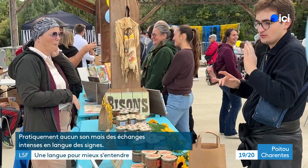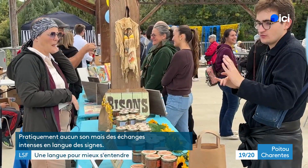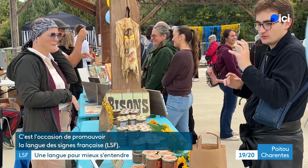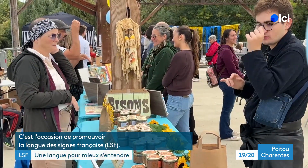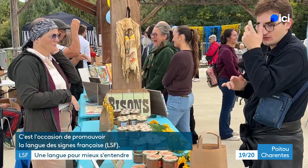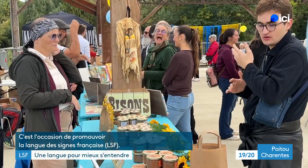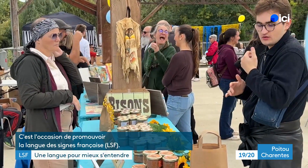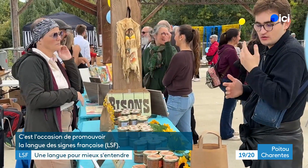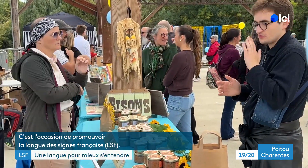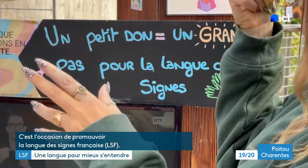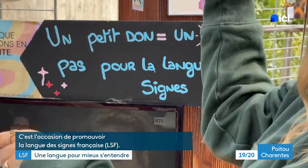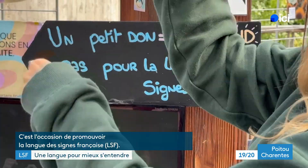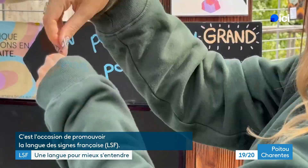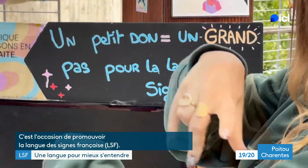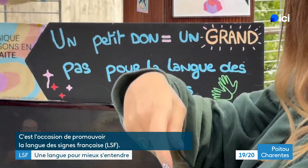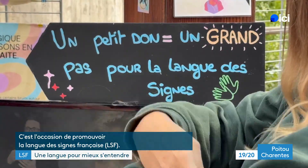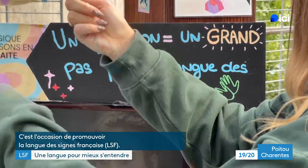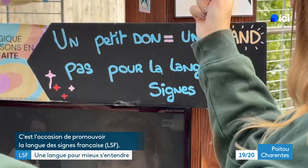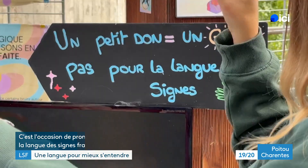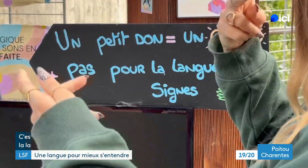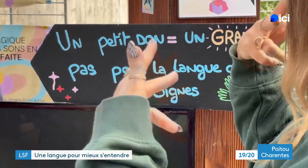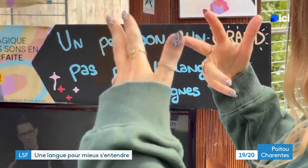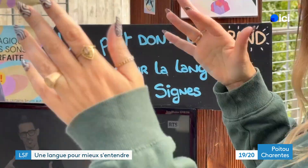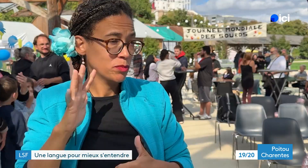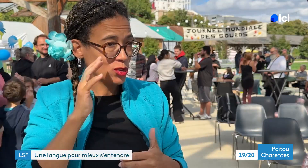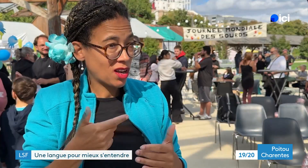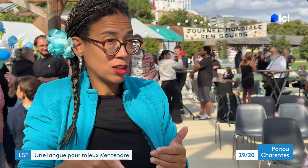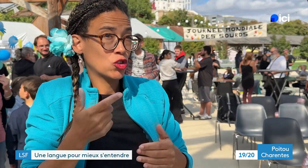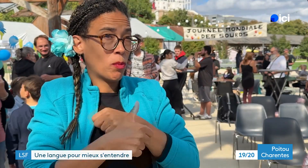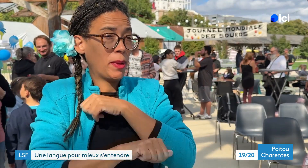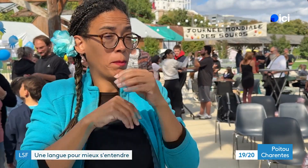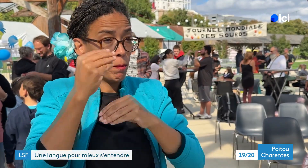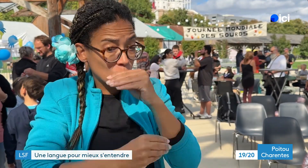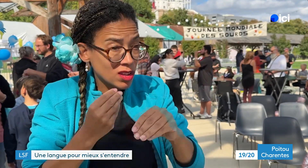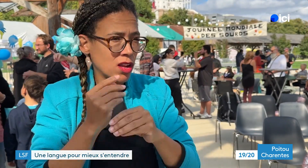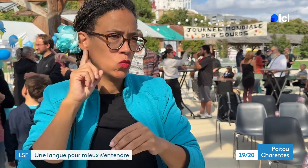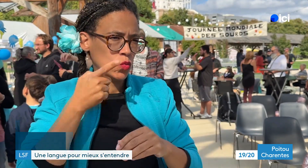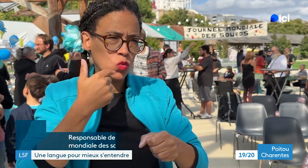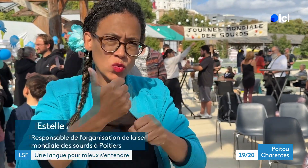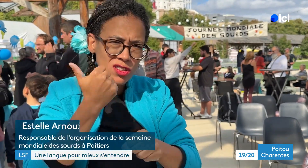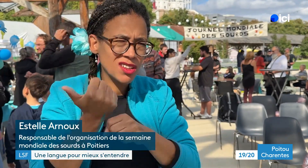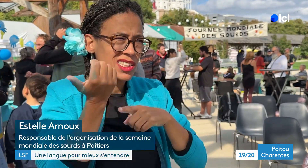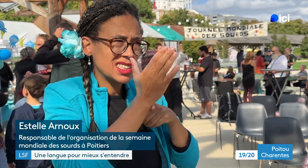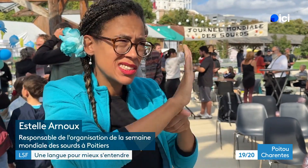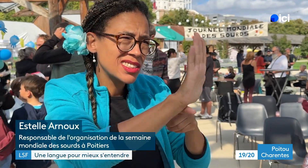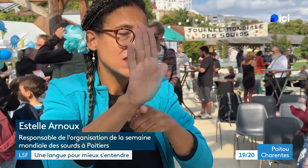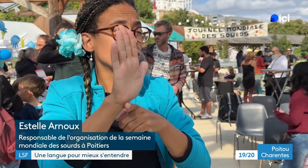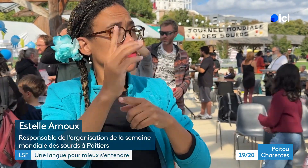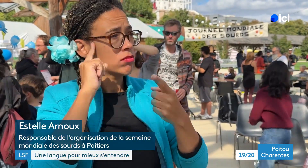signes, l'occasion de promouvoir la LSF. Tous les ans, on est là, on essaie de pouvoir